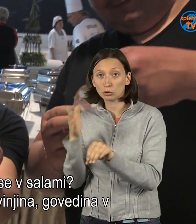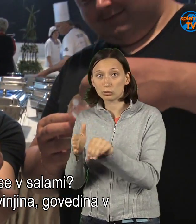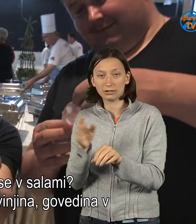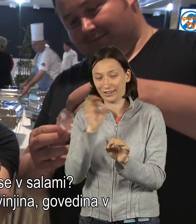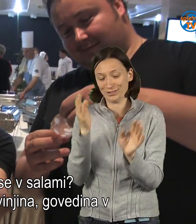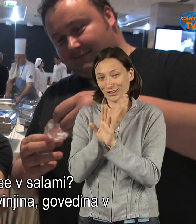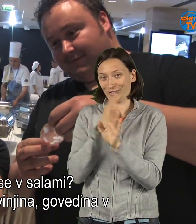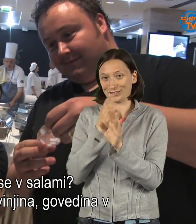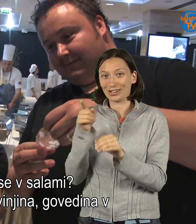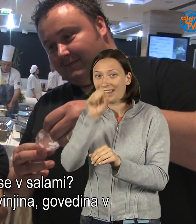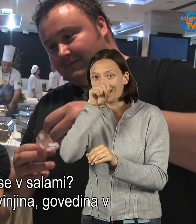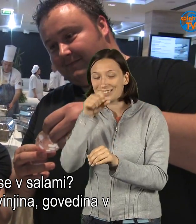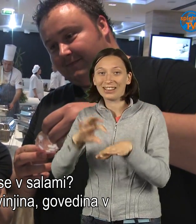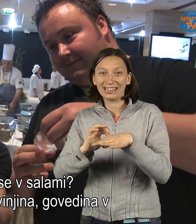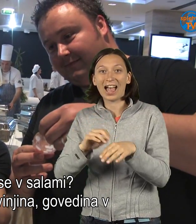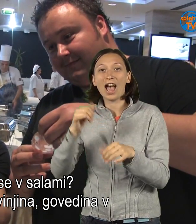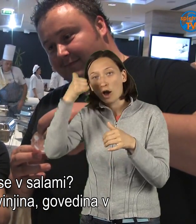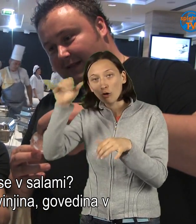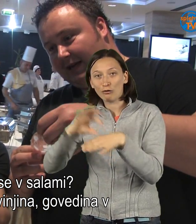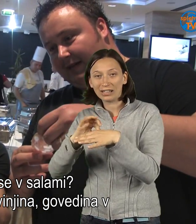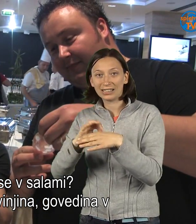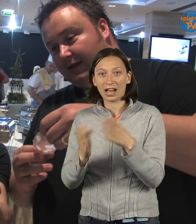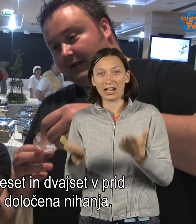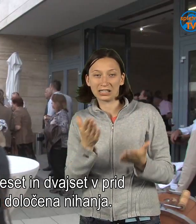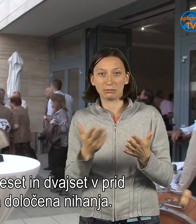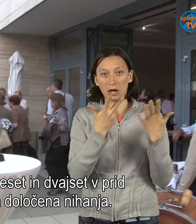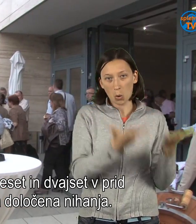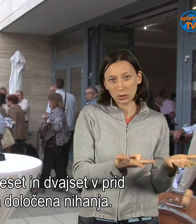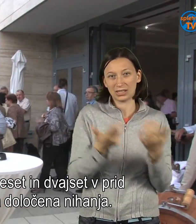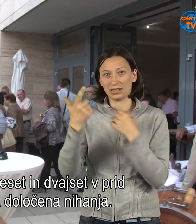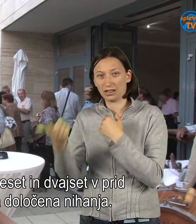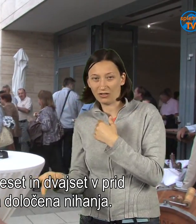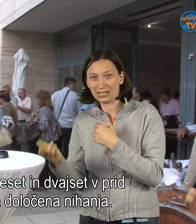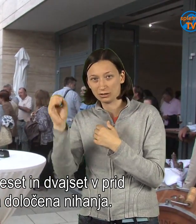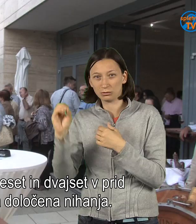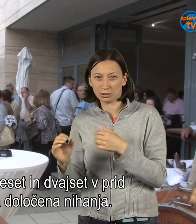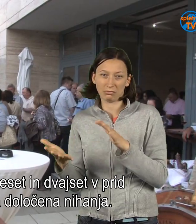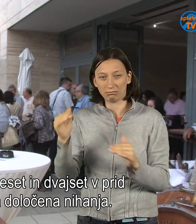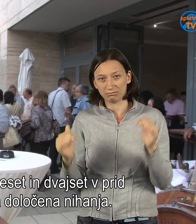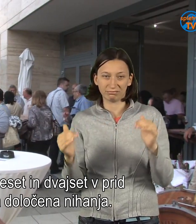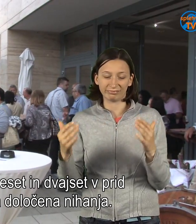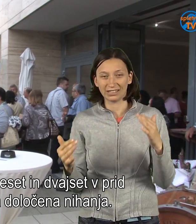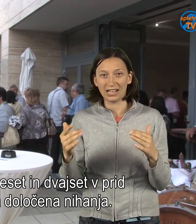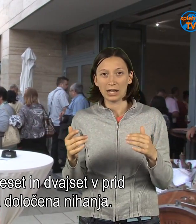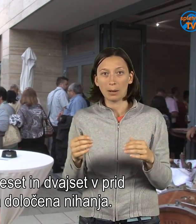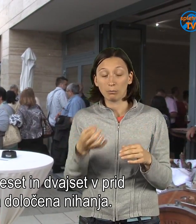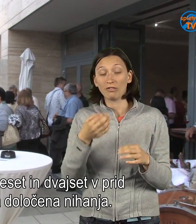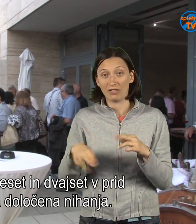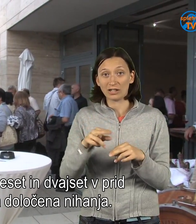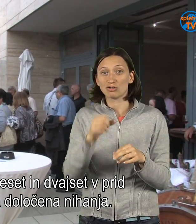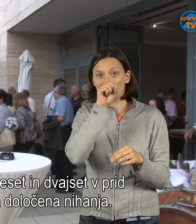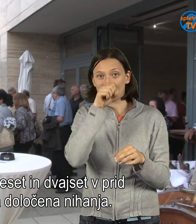Ni nobena tajna, svinjina, govedina, v razmerju nekje 80-20, malo manj, malo več,